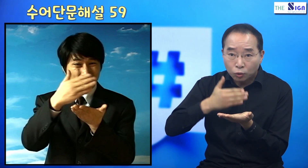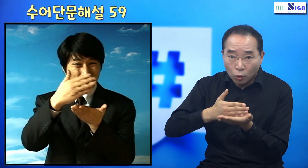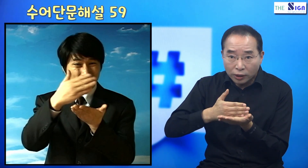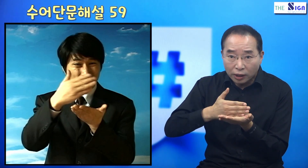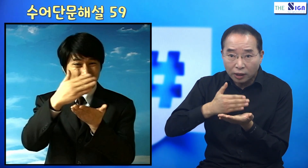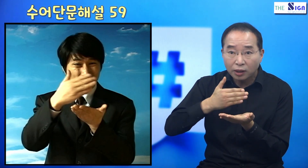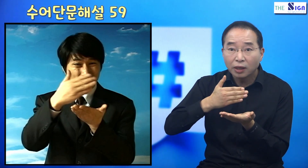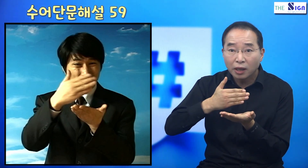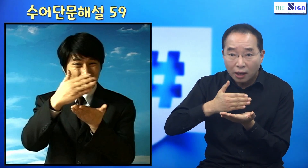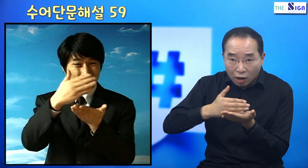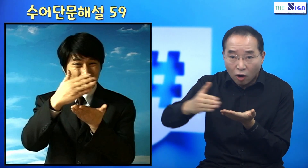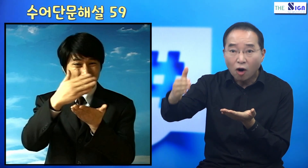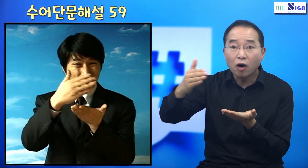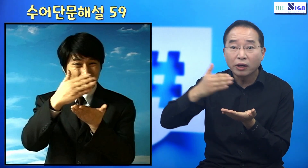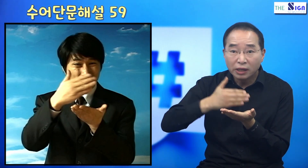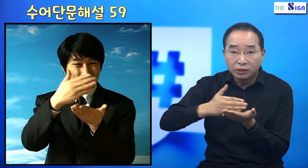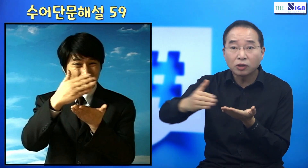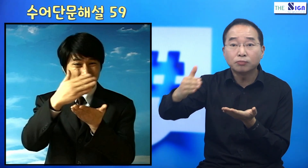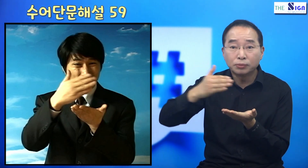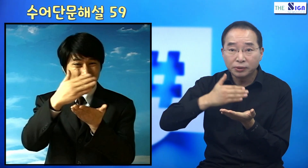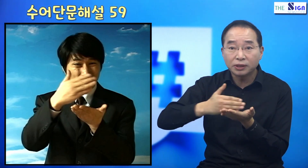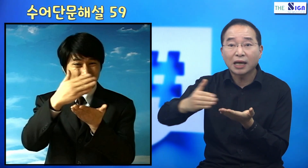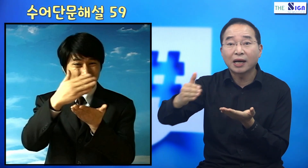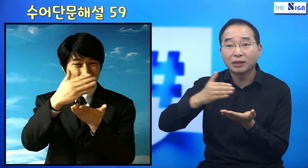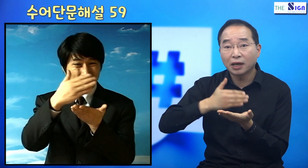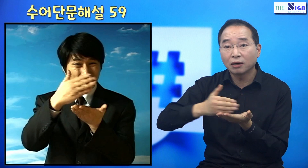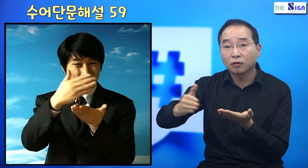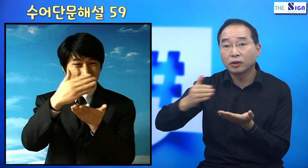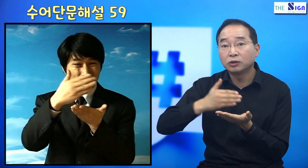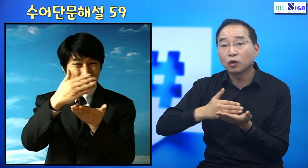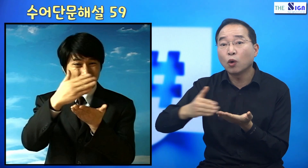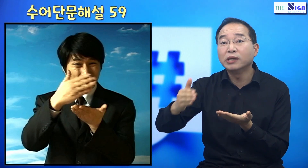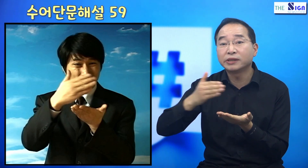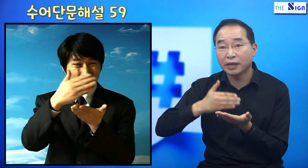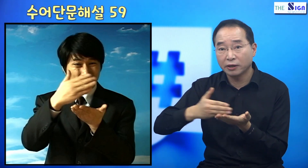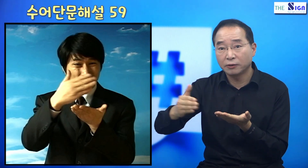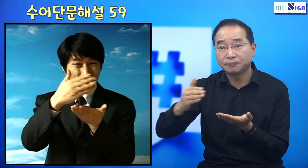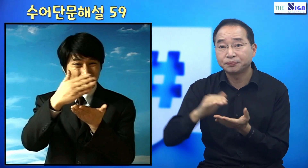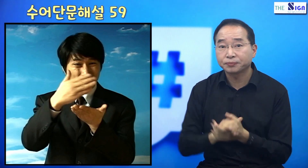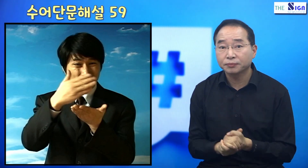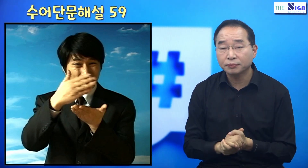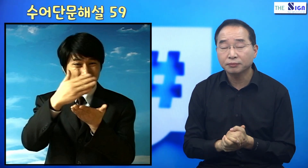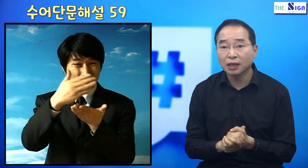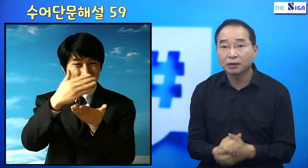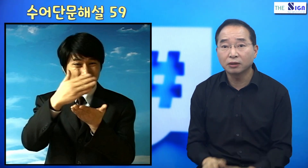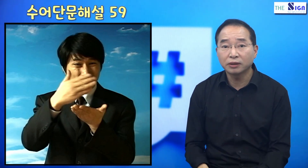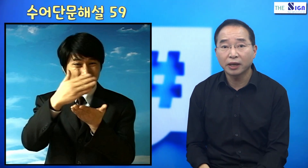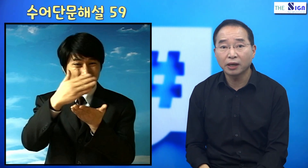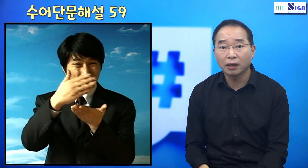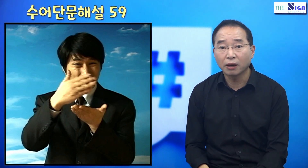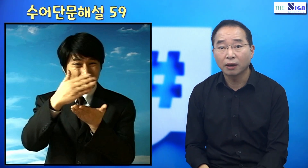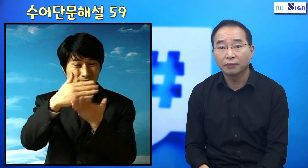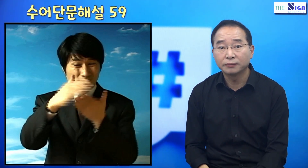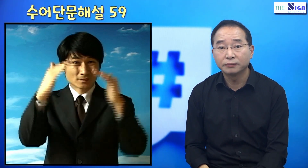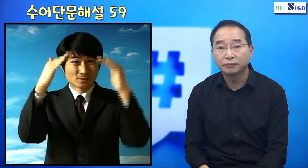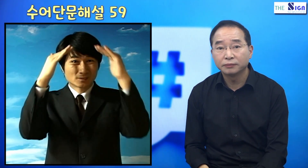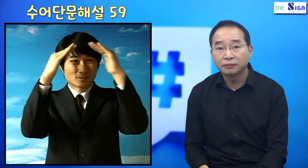이것도 돈이 일정 부분씩 나간다라는 거예요. 일종의 월세예요.